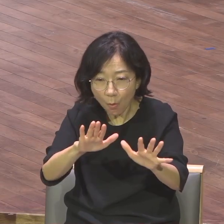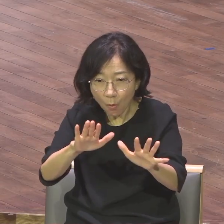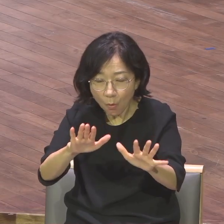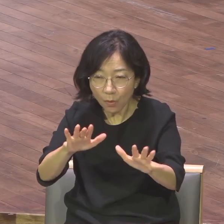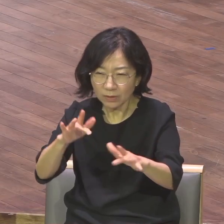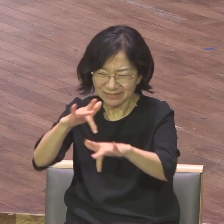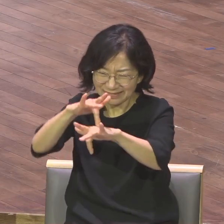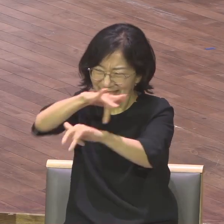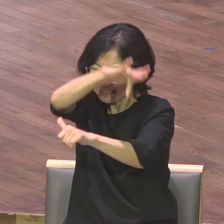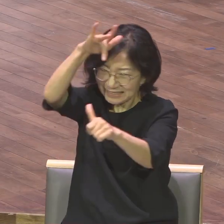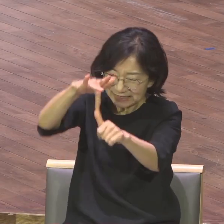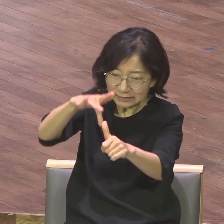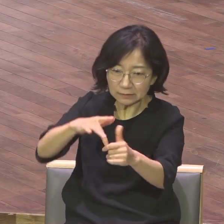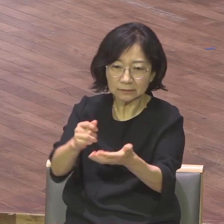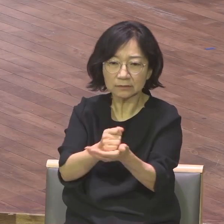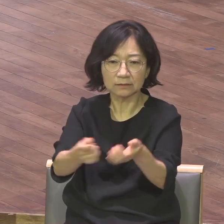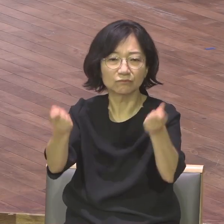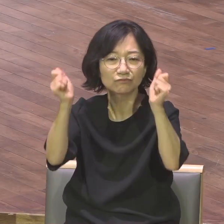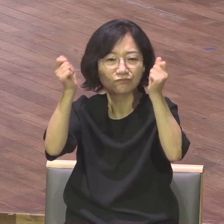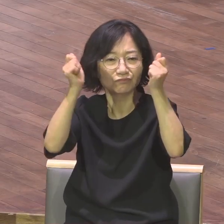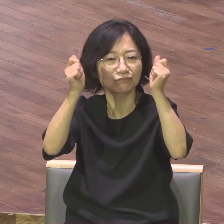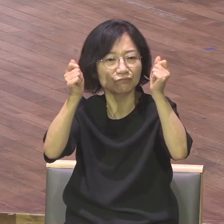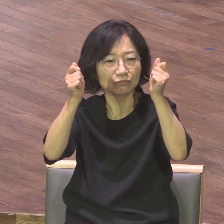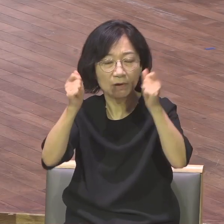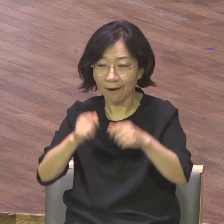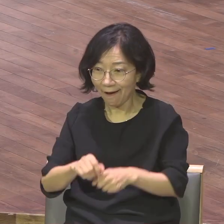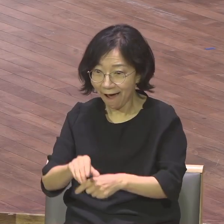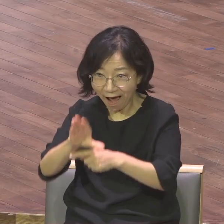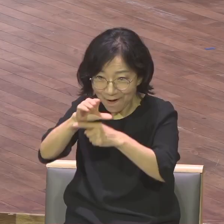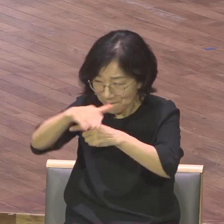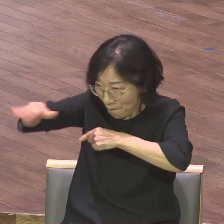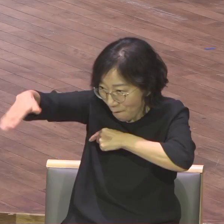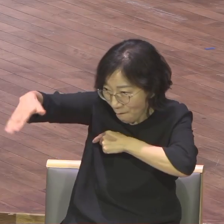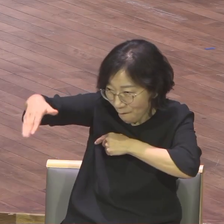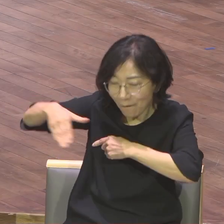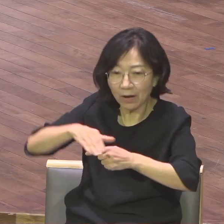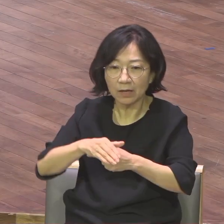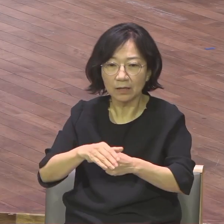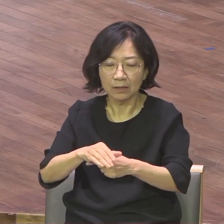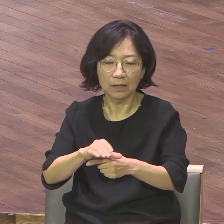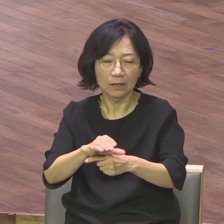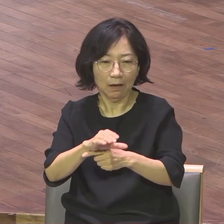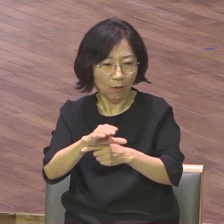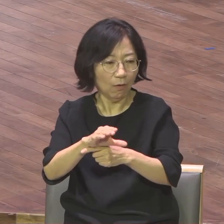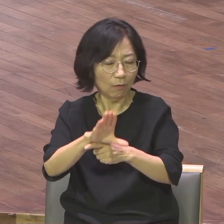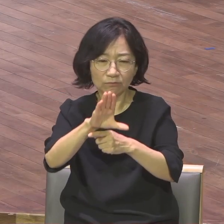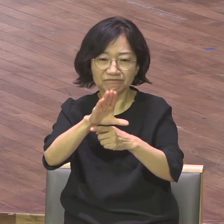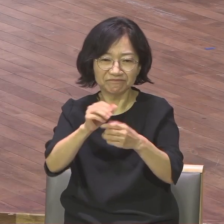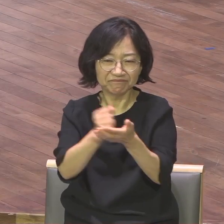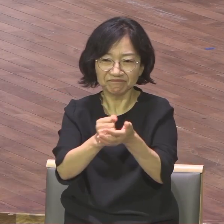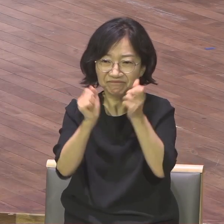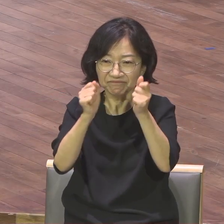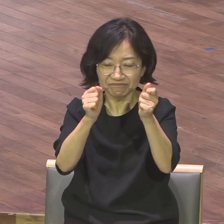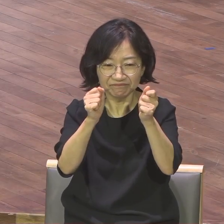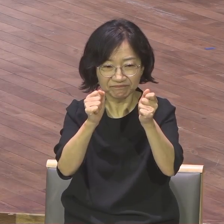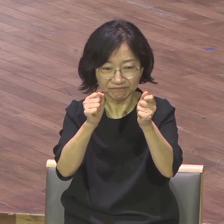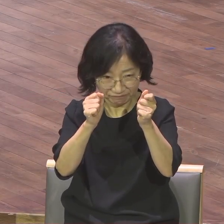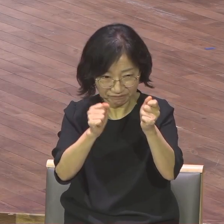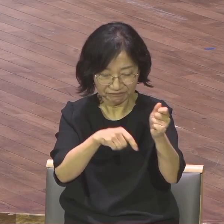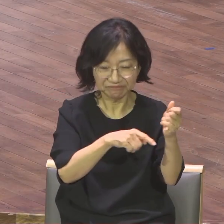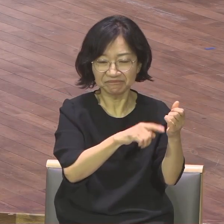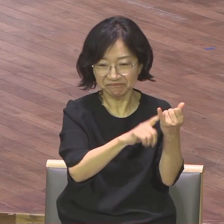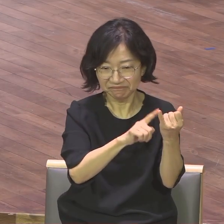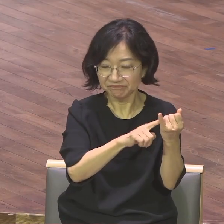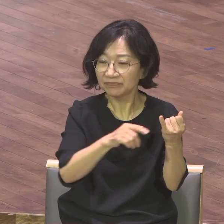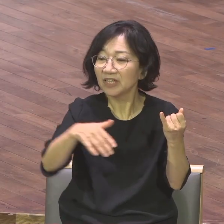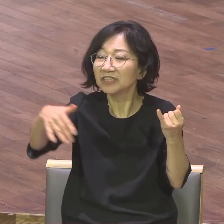연예인이 무속이 되니까 방송에 출연시켜가지고 그 무당된 연예인에게 다른 연예인들이 점을 치지요.